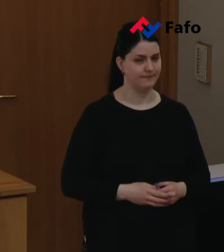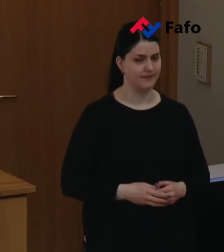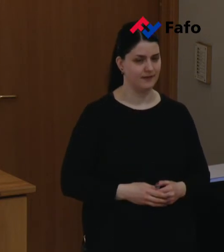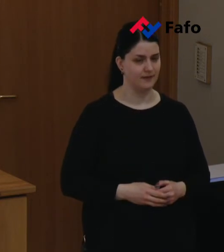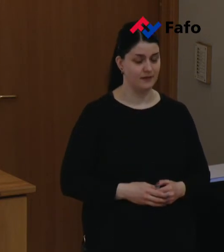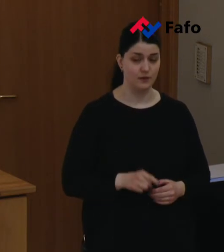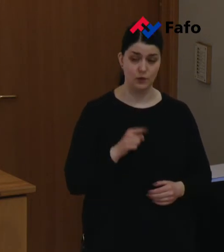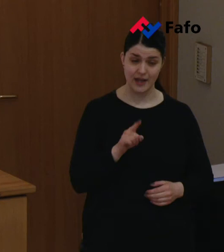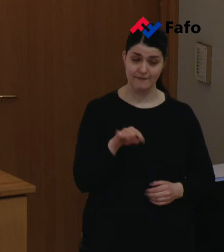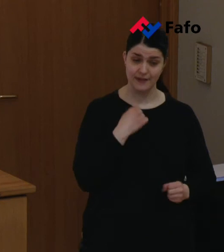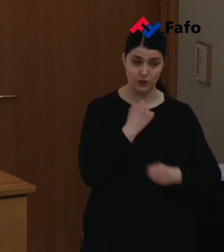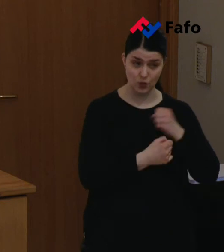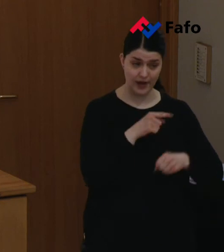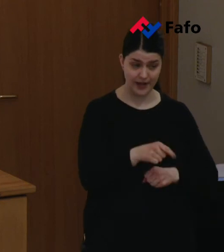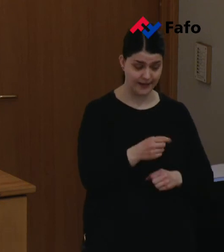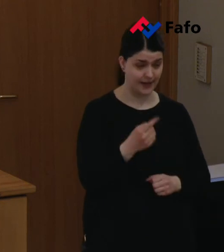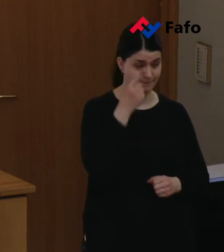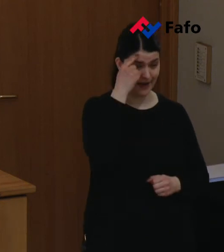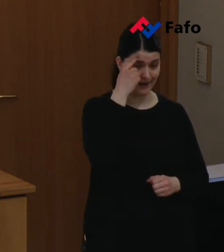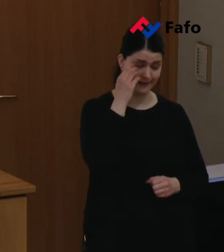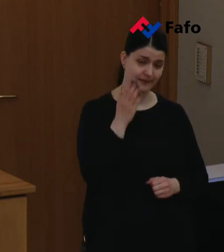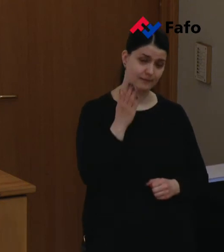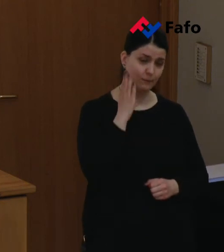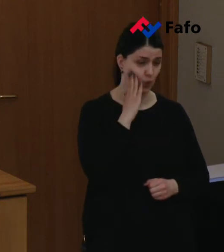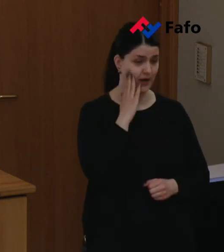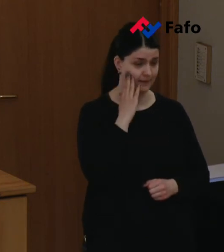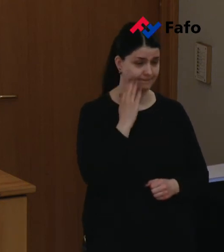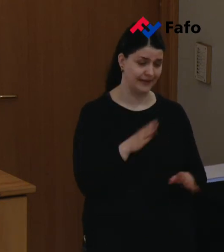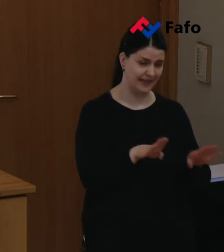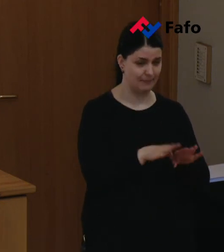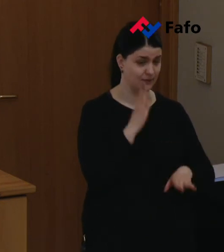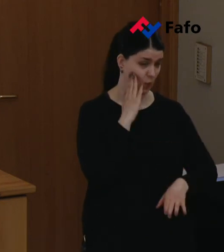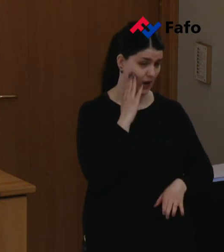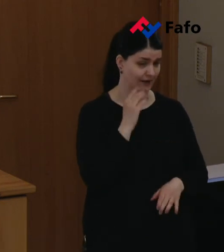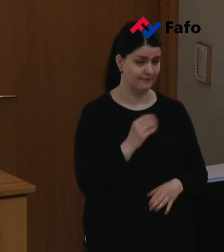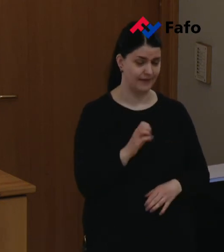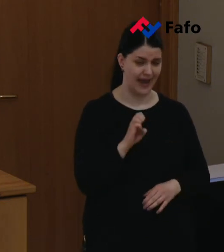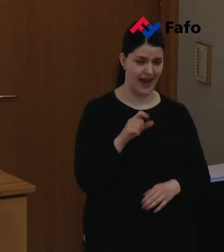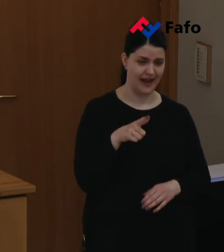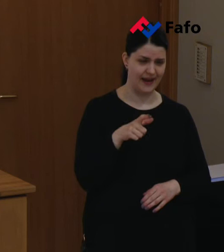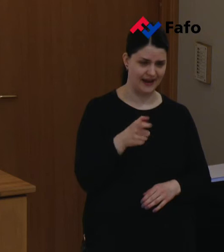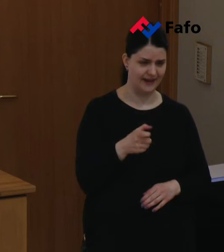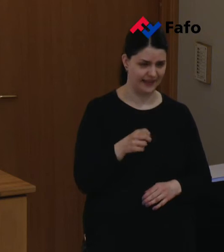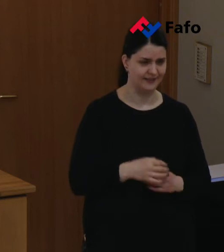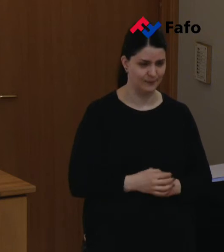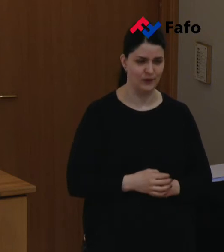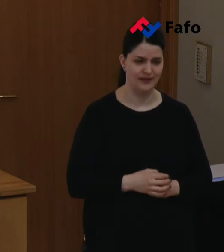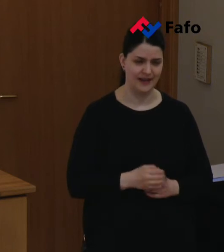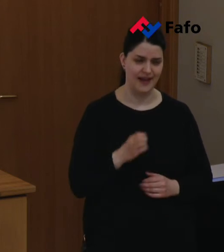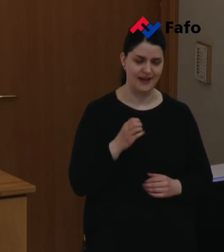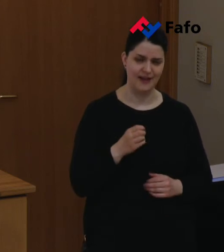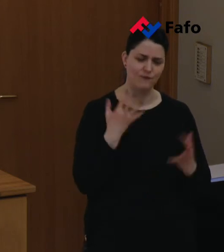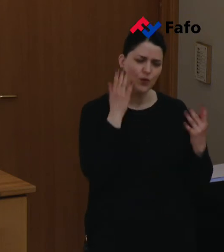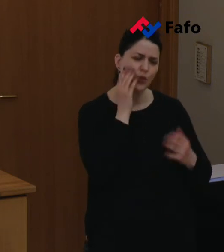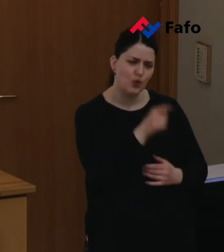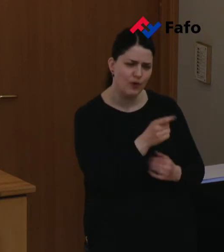Det det vi driver med her, det jo egnet bolig, det har Husbanken snakket om i 10-12 år, ikke sant? Og det jo egnet bolig handler om hvor bor du,